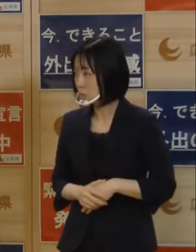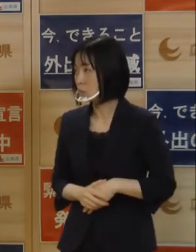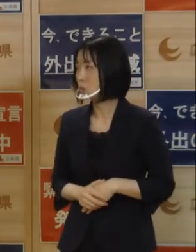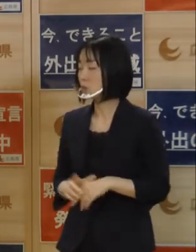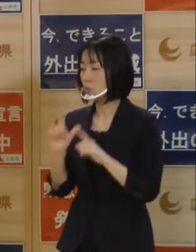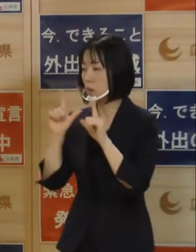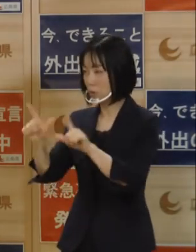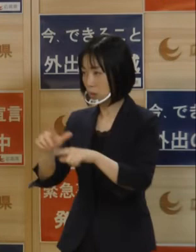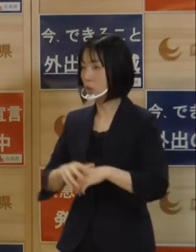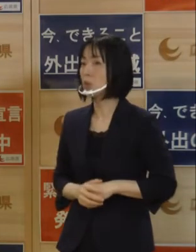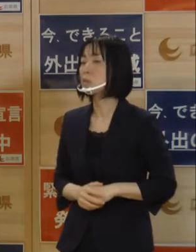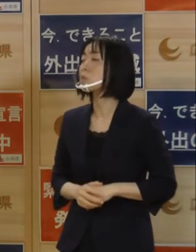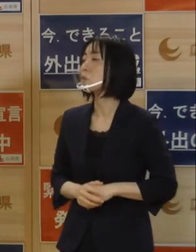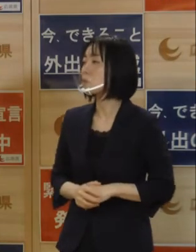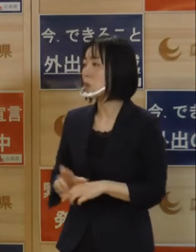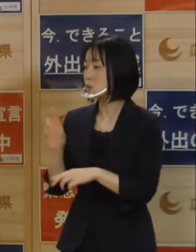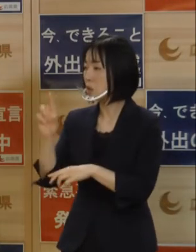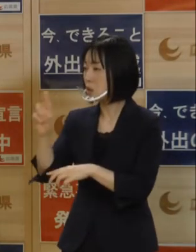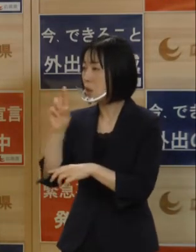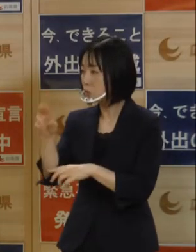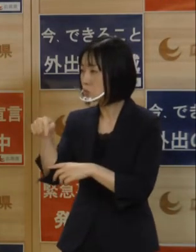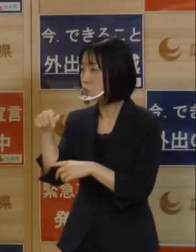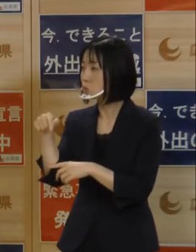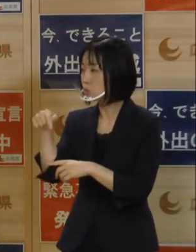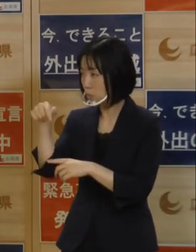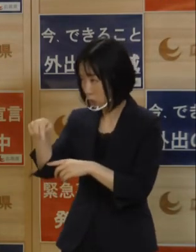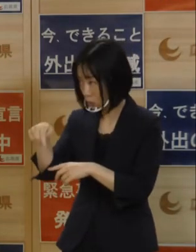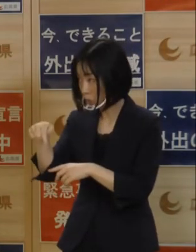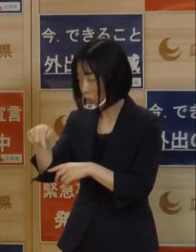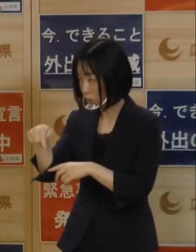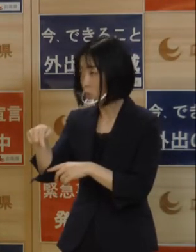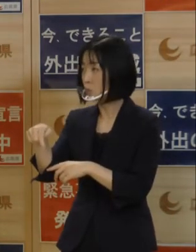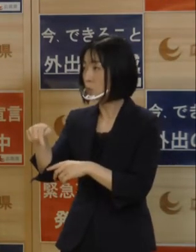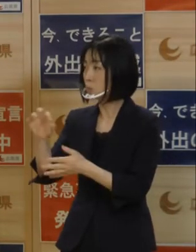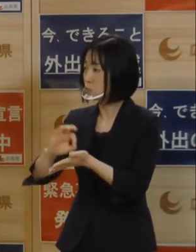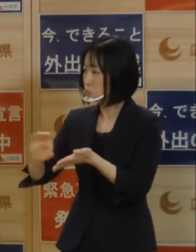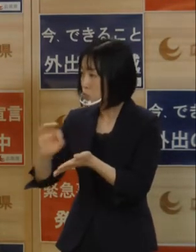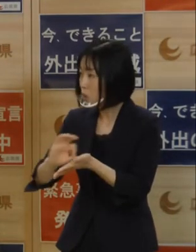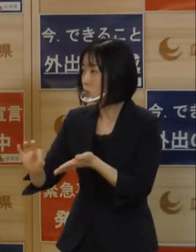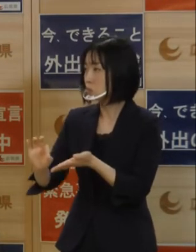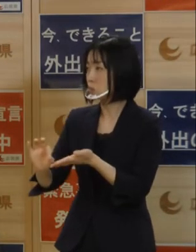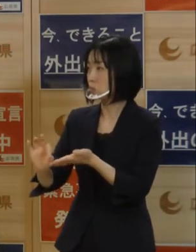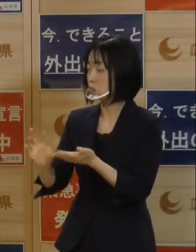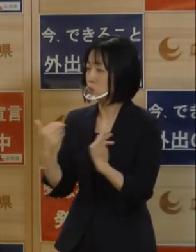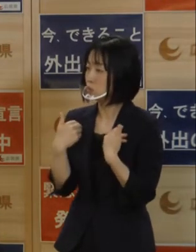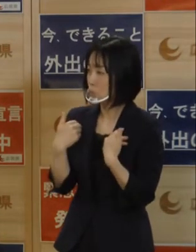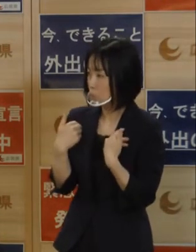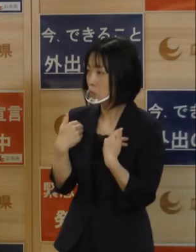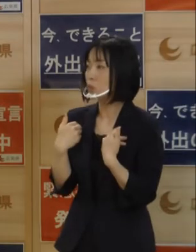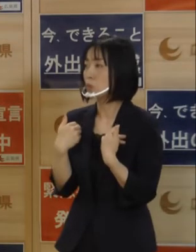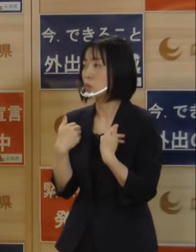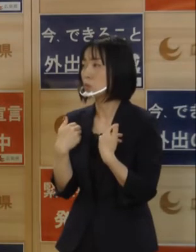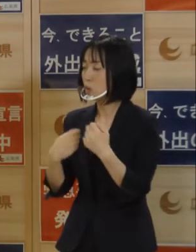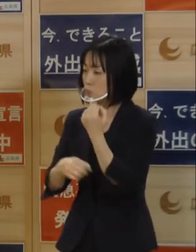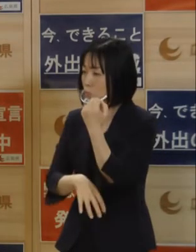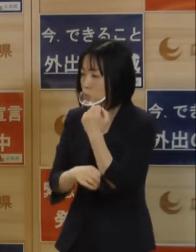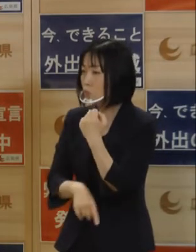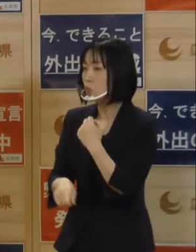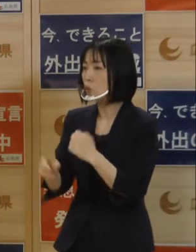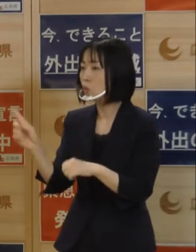ないと、まあ、これはその、まあ、何かにそもそもあるのかということ